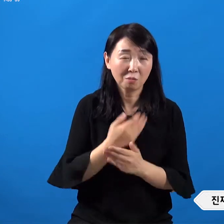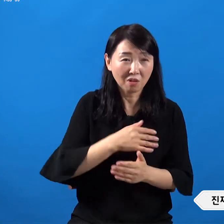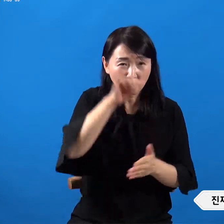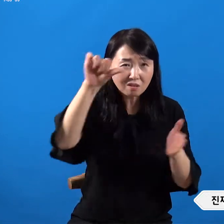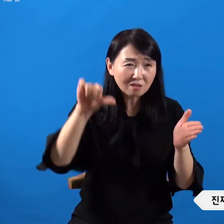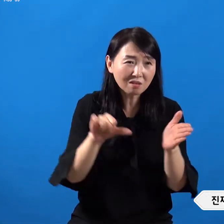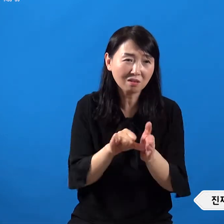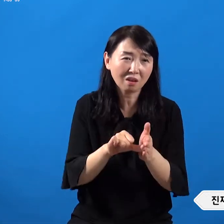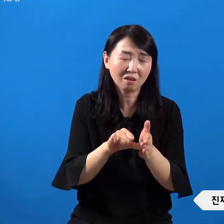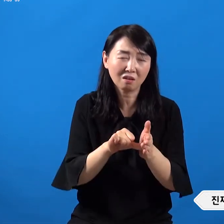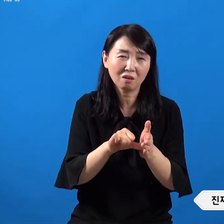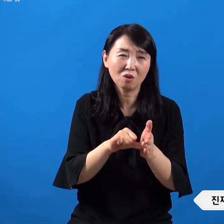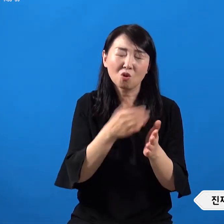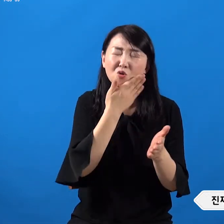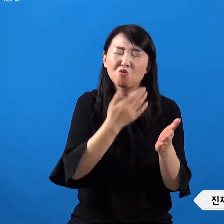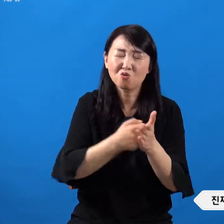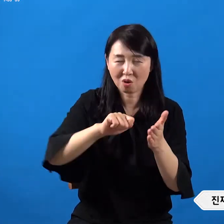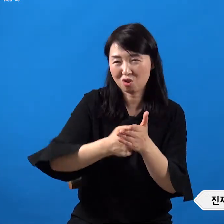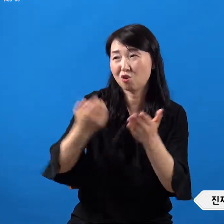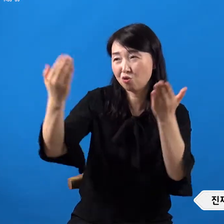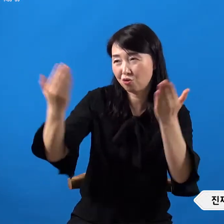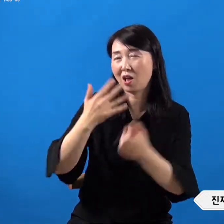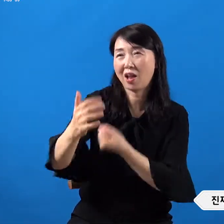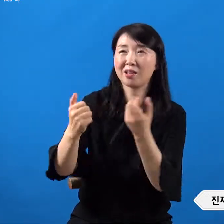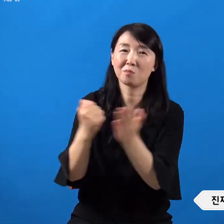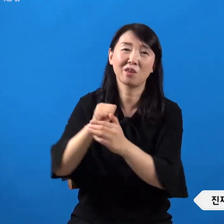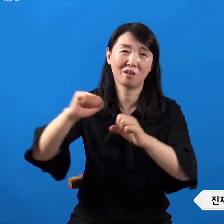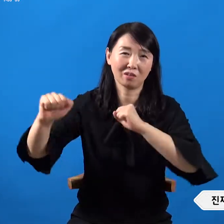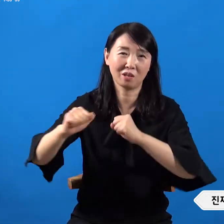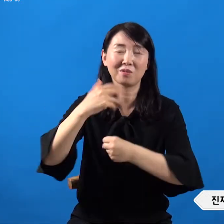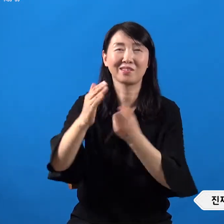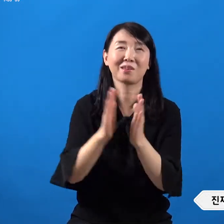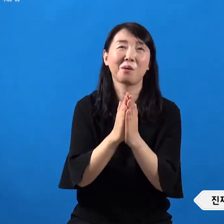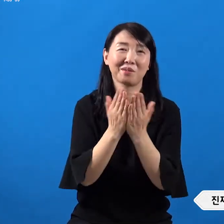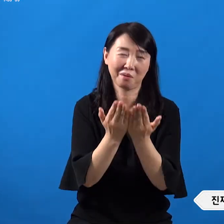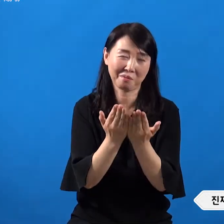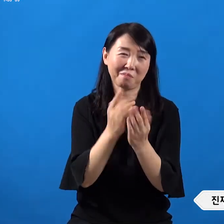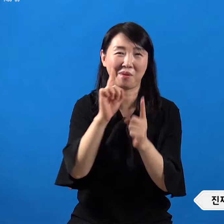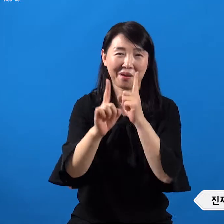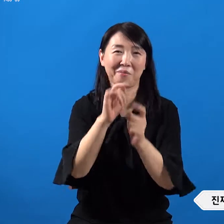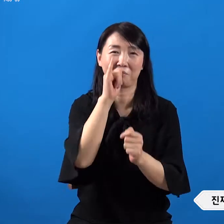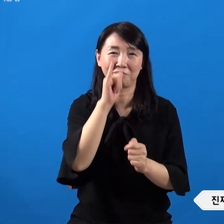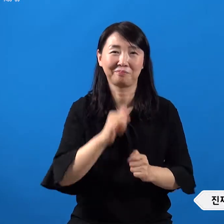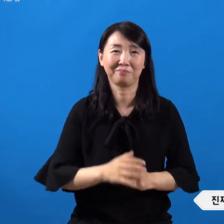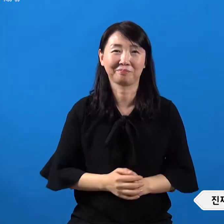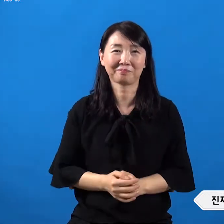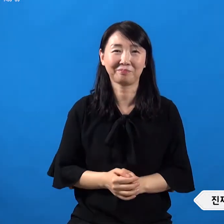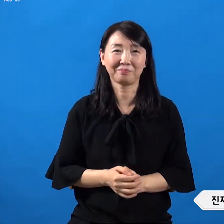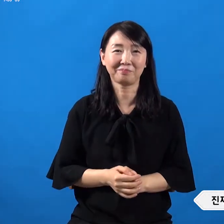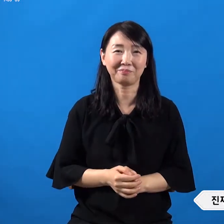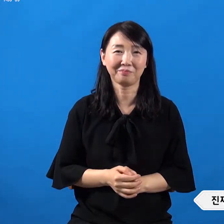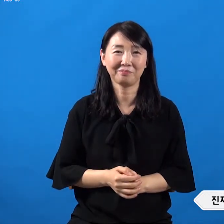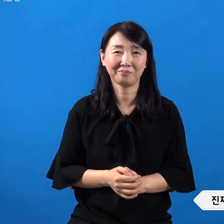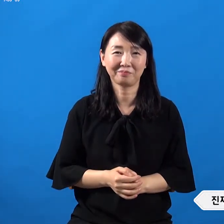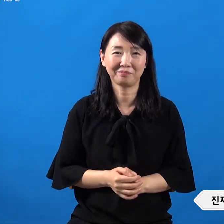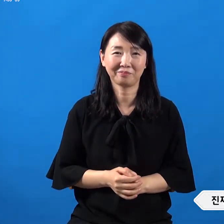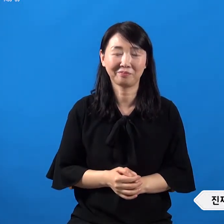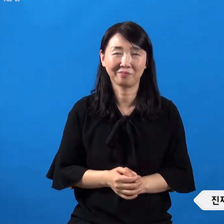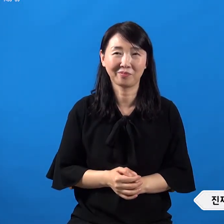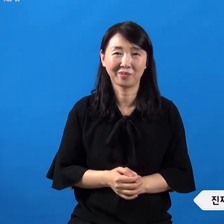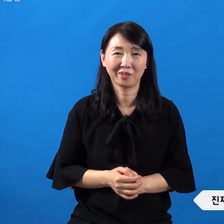우리 인생의 길을 주시는 하나님의 역사하심을 성경은 말씀하고 있습니다. 한